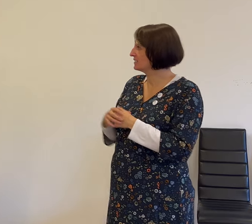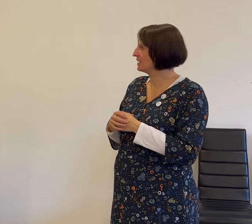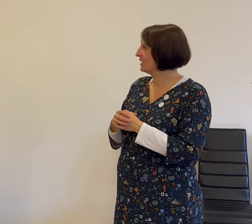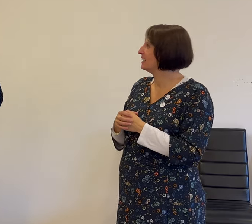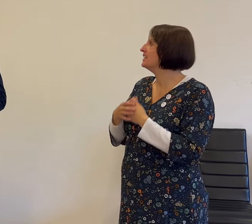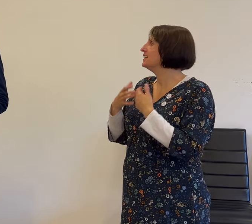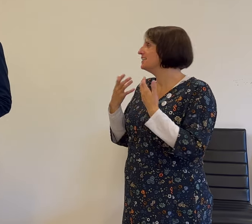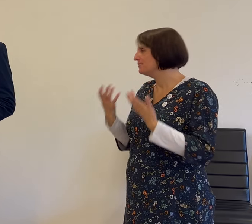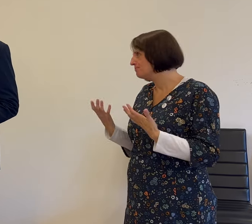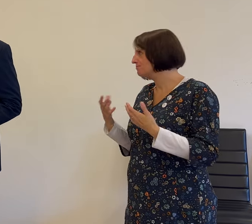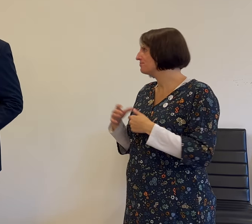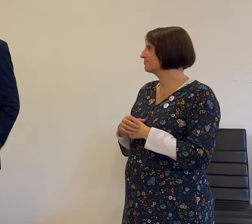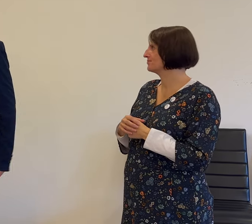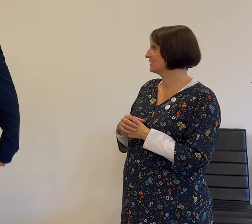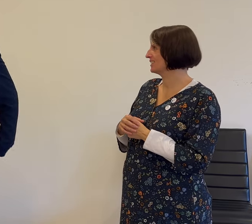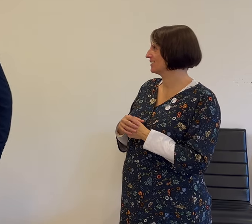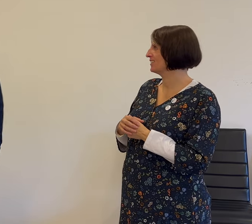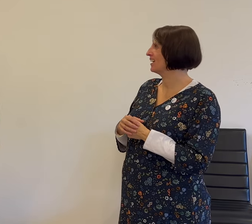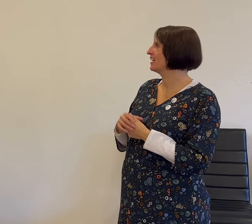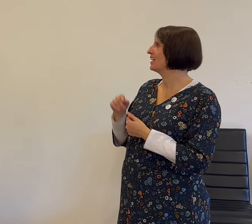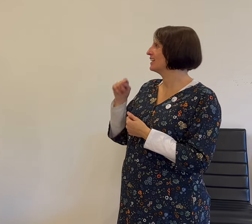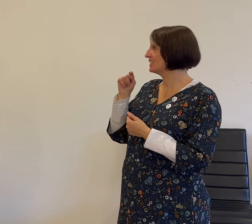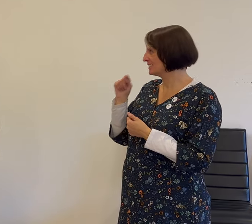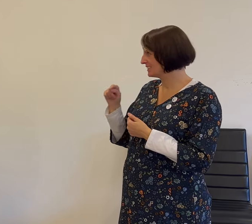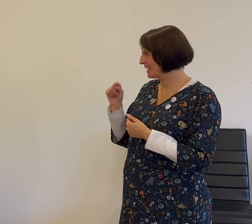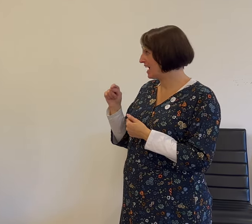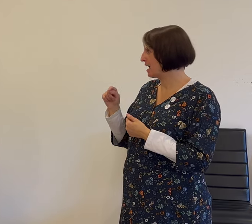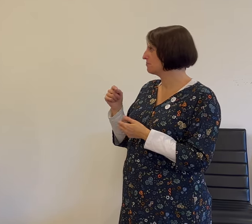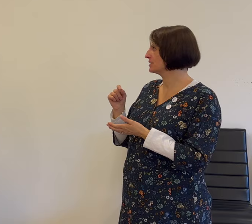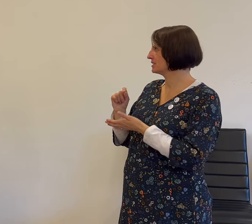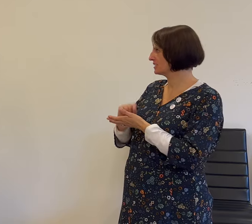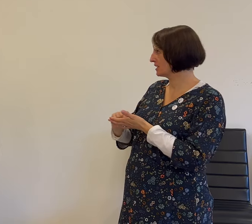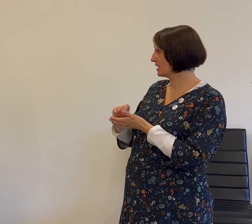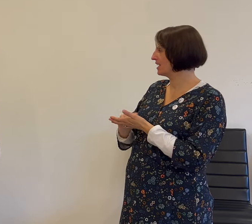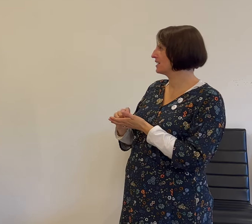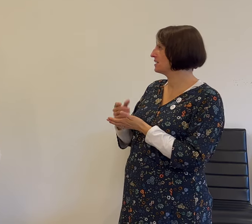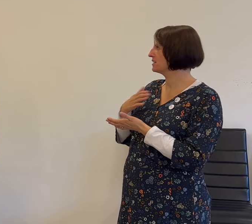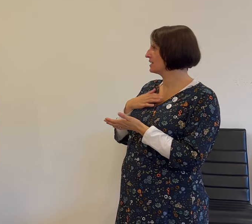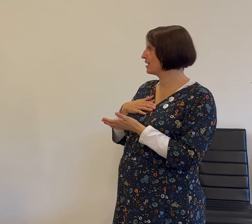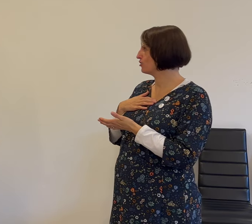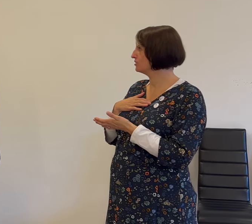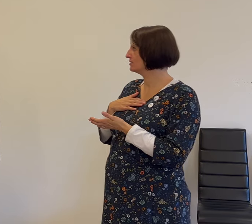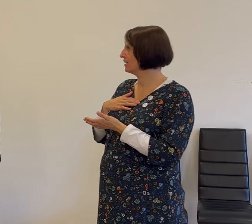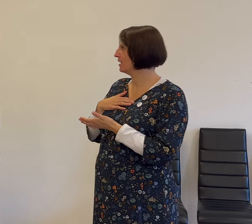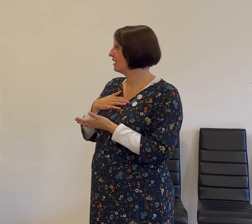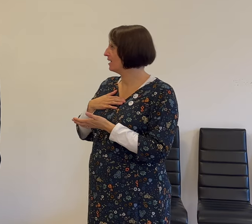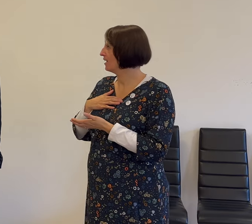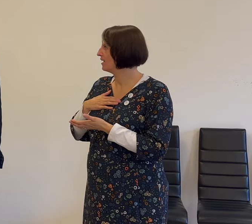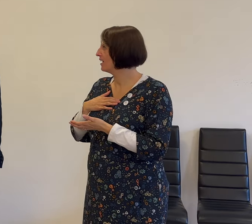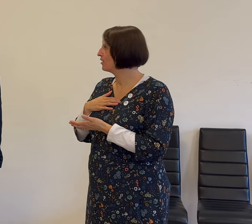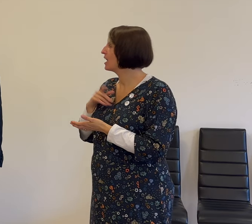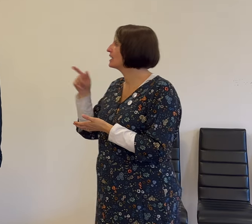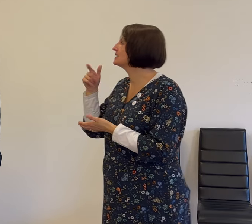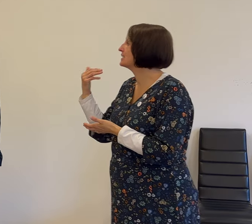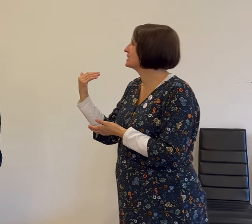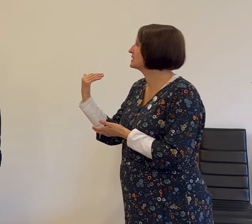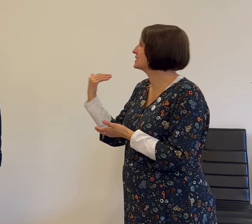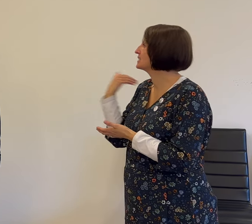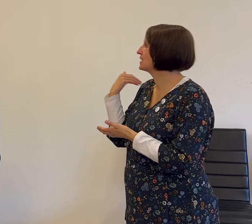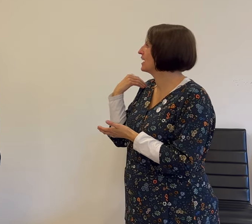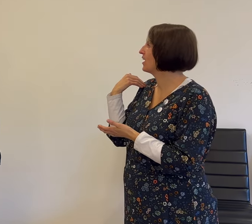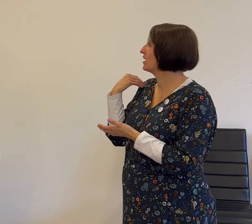No a to, co nám se dochovalo, tady vás malinko potěším, z dějin starého zákona my